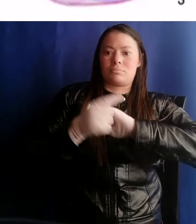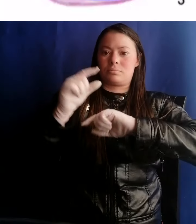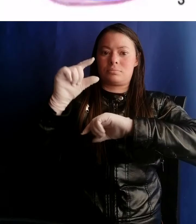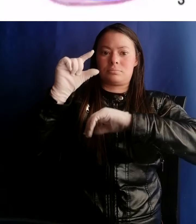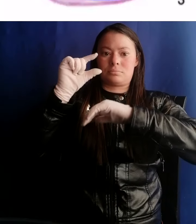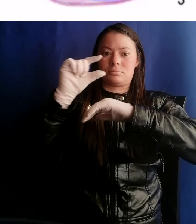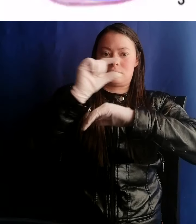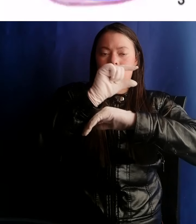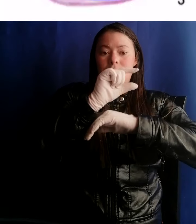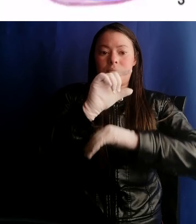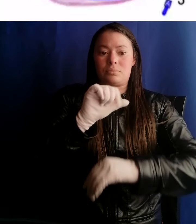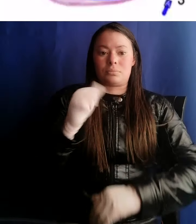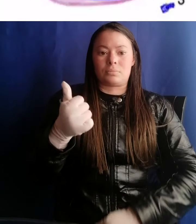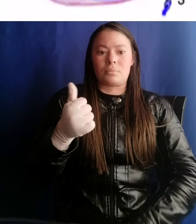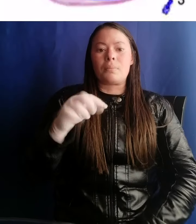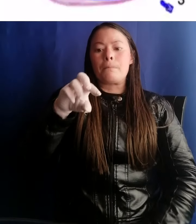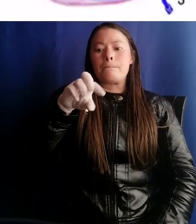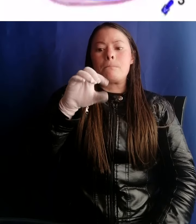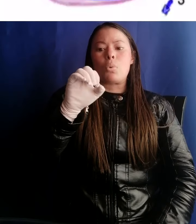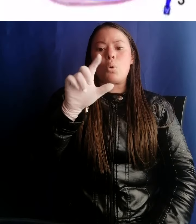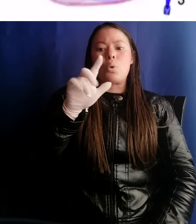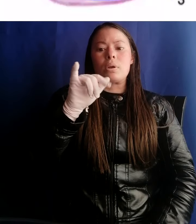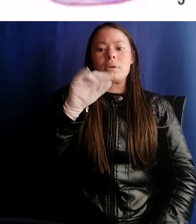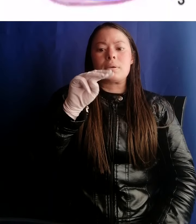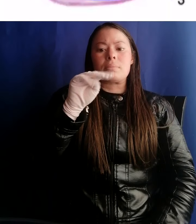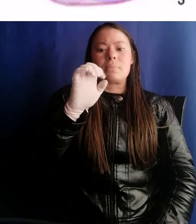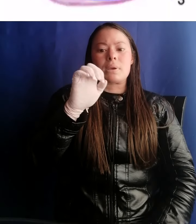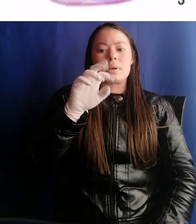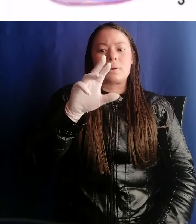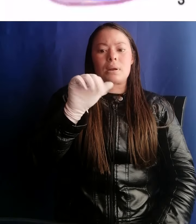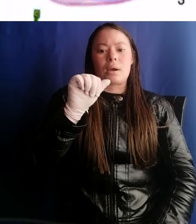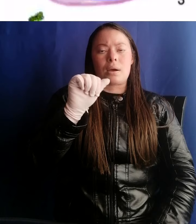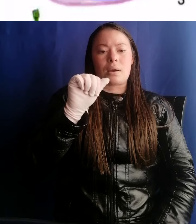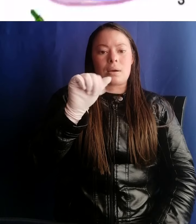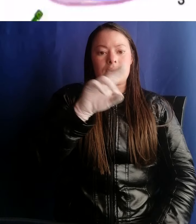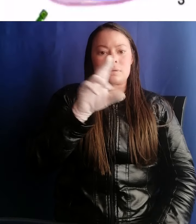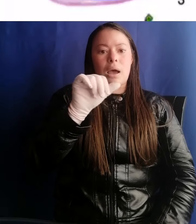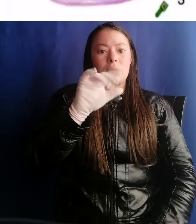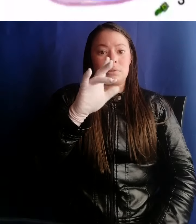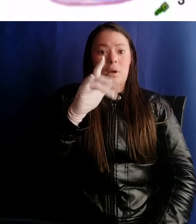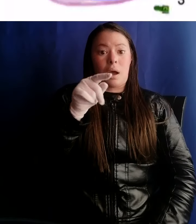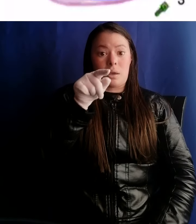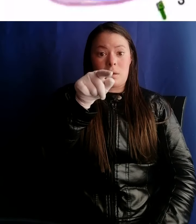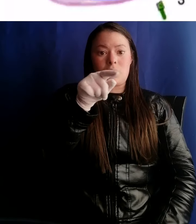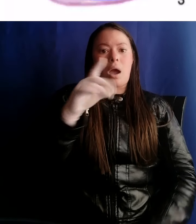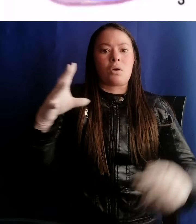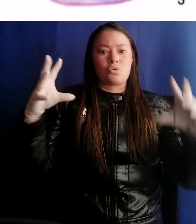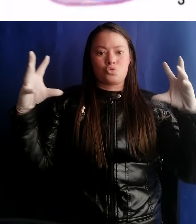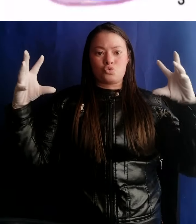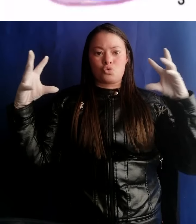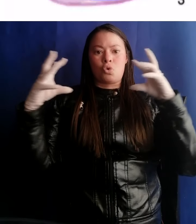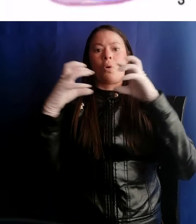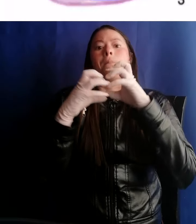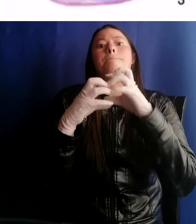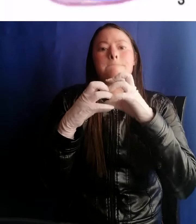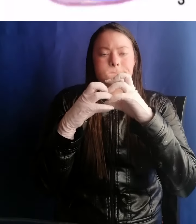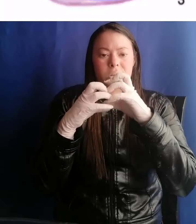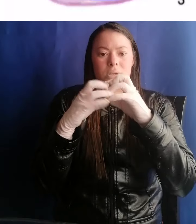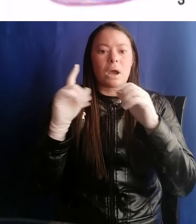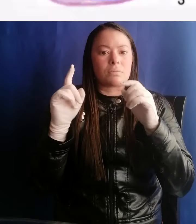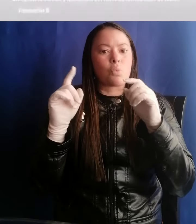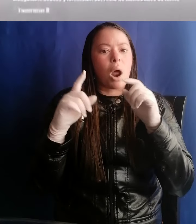Cuando hay suficientes ribonucleótidos y la cadena de ARN no se rompe, la ARN polimerasa se libera del promotor y sucede